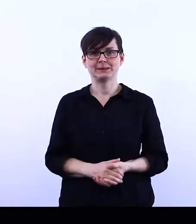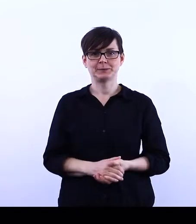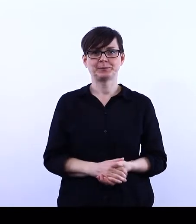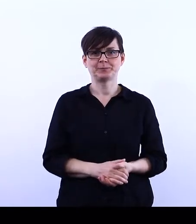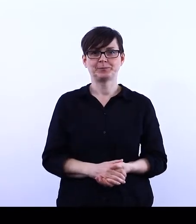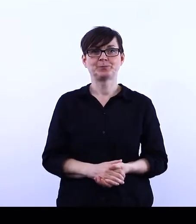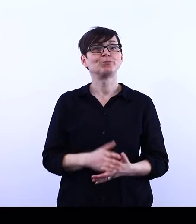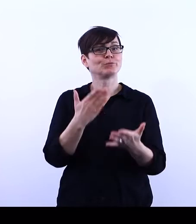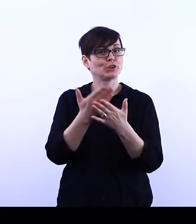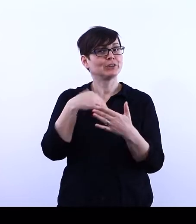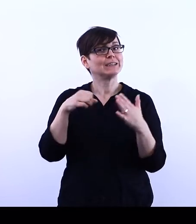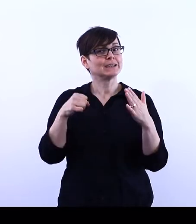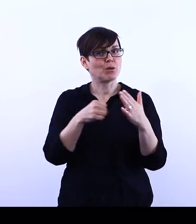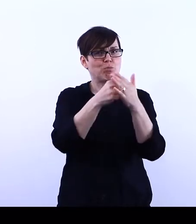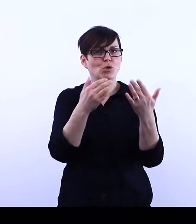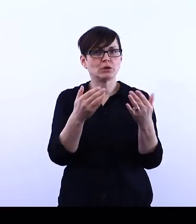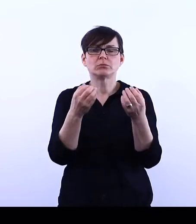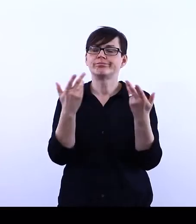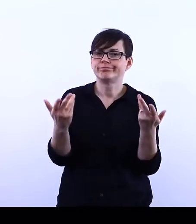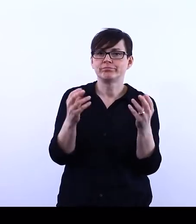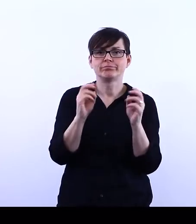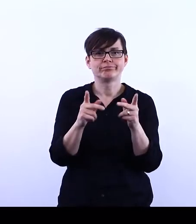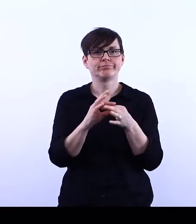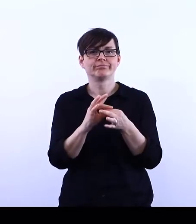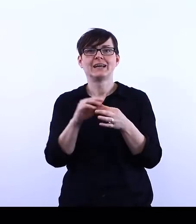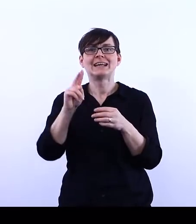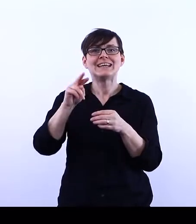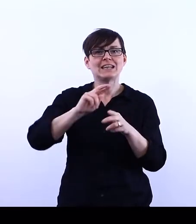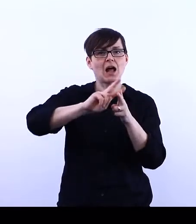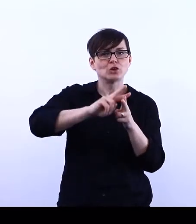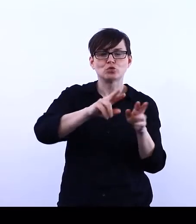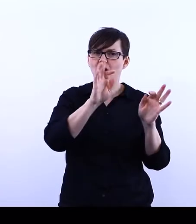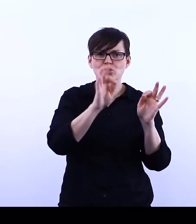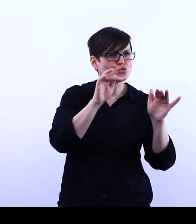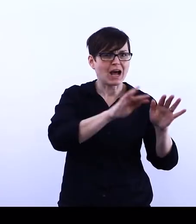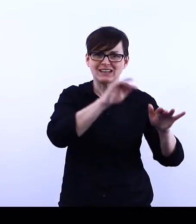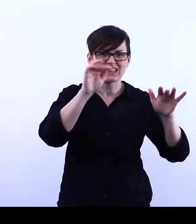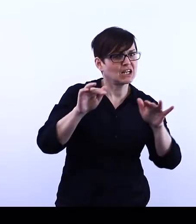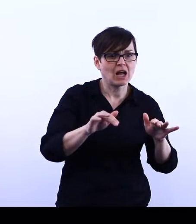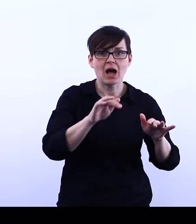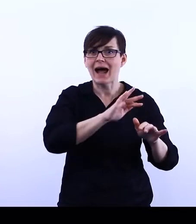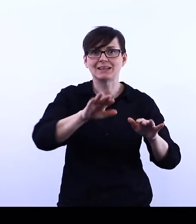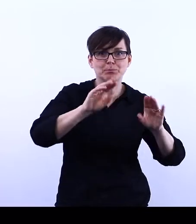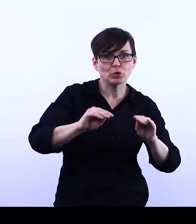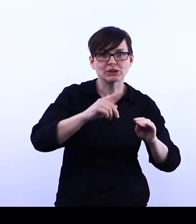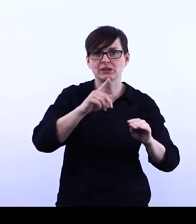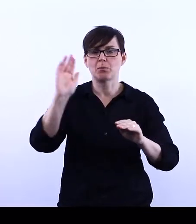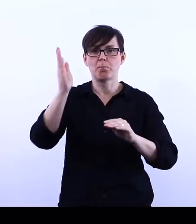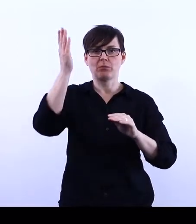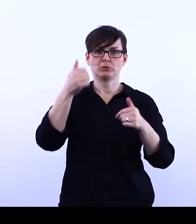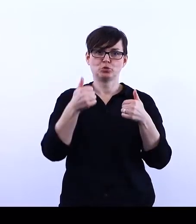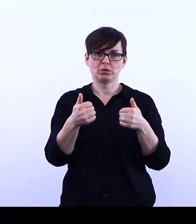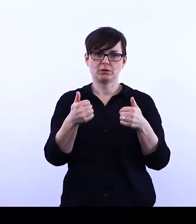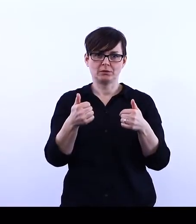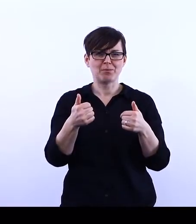sofort zu sagen, okay, alles fair, was an Technik und digitalen Tools da ist. Wir müssen jetzt alles sofort benutzen und dann wird alles gut. Und natürlich könnt ihr euch